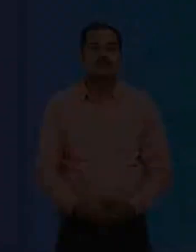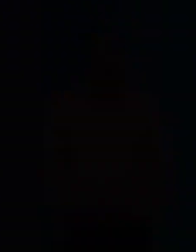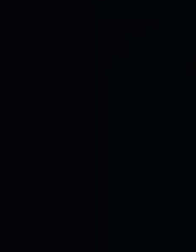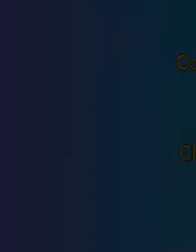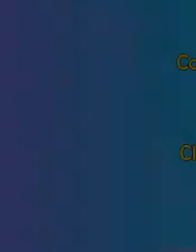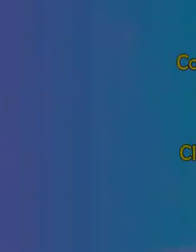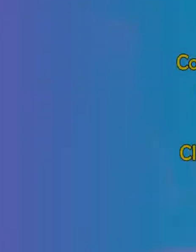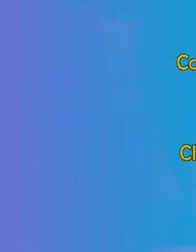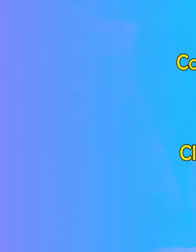कि